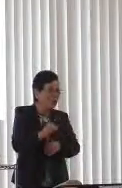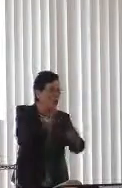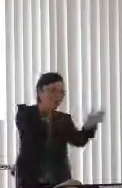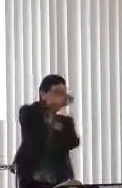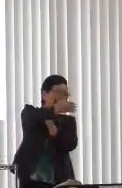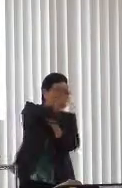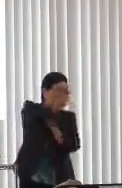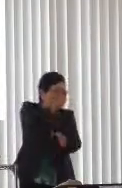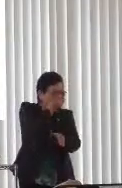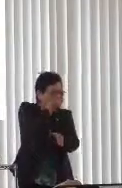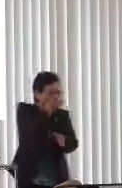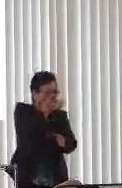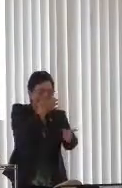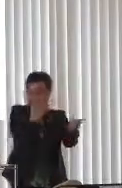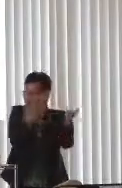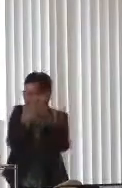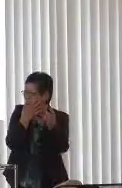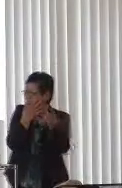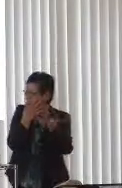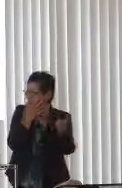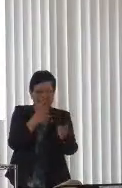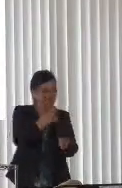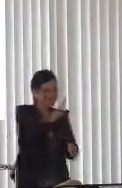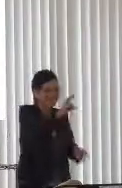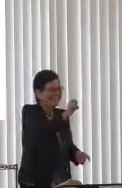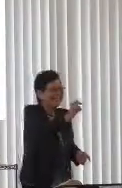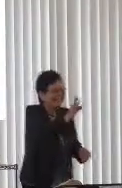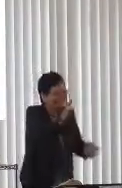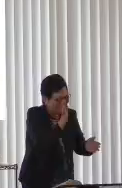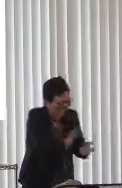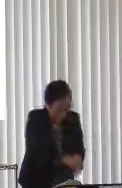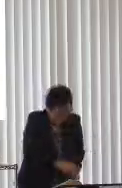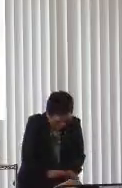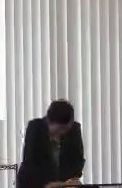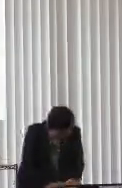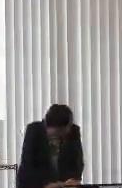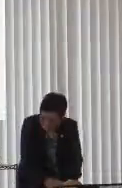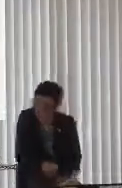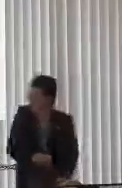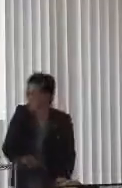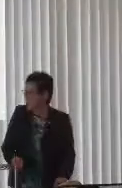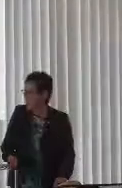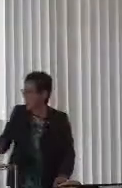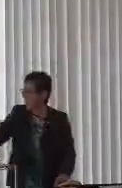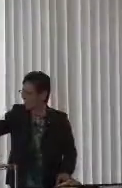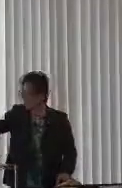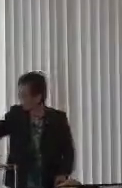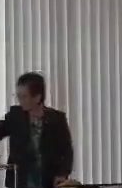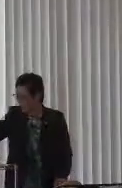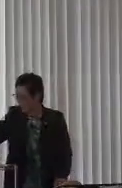ぐらいするとこれ5万ですからね。